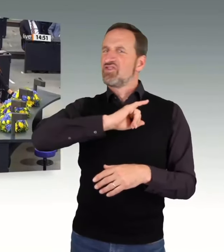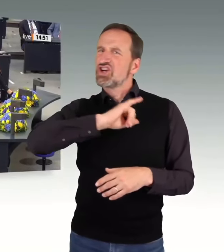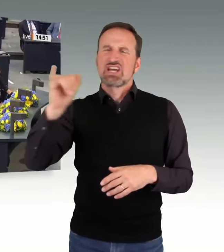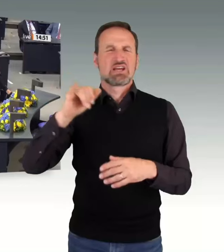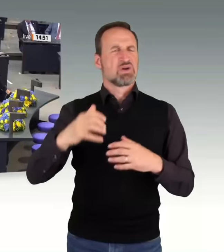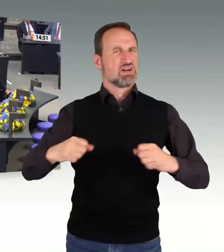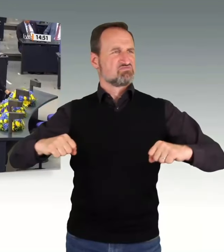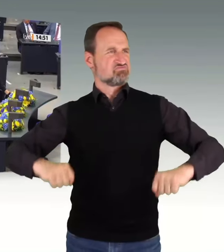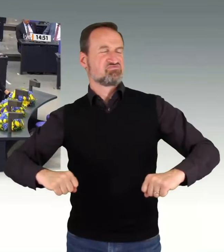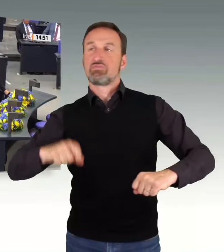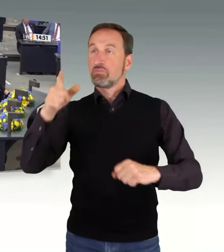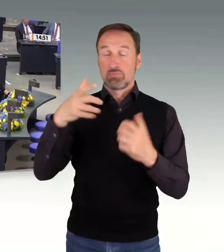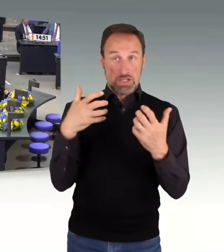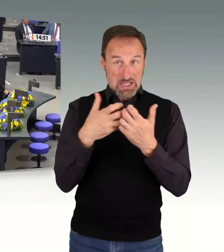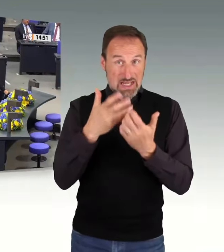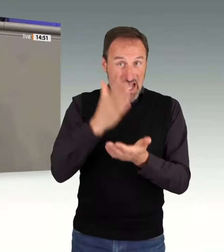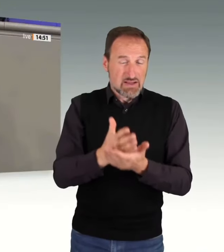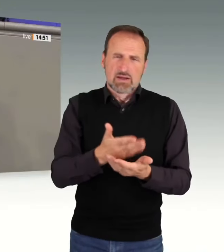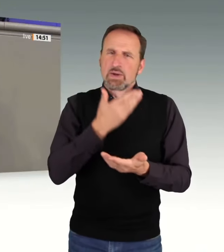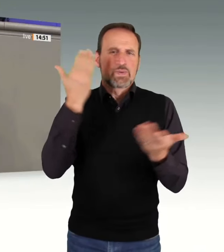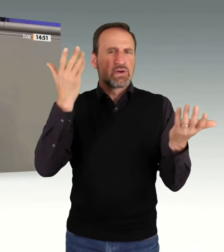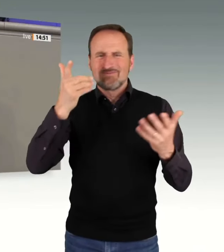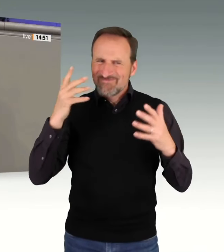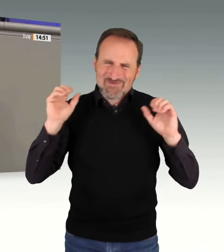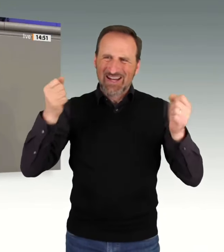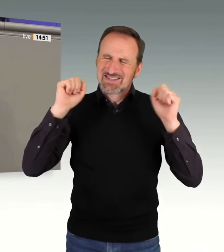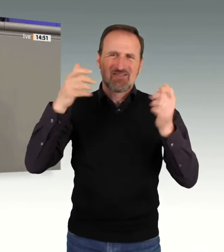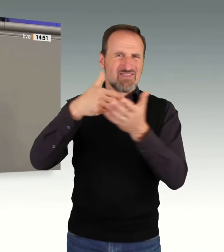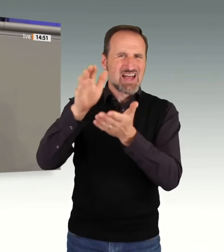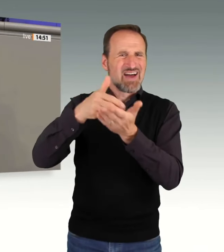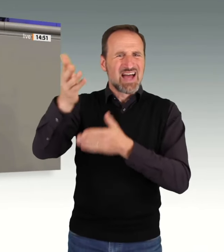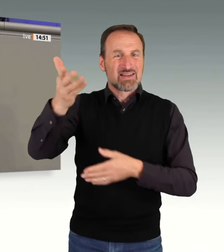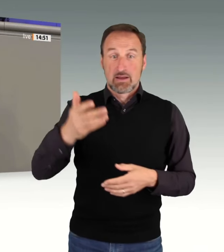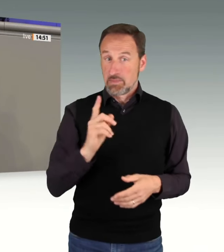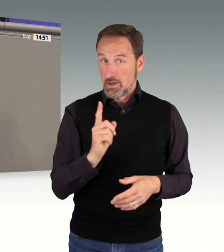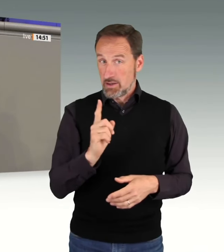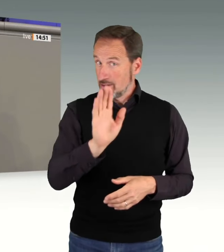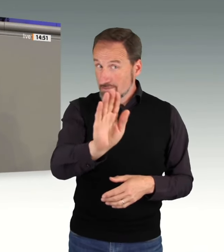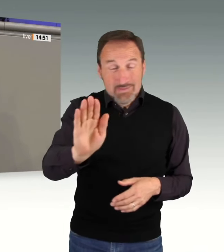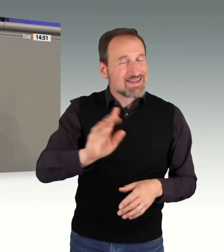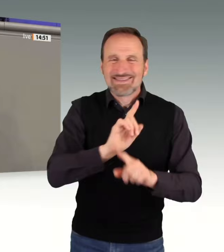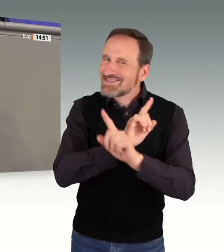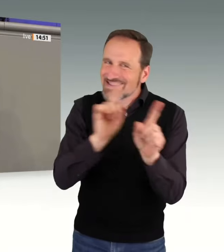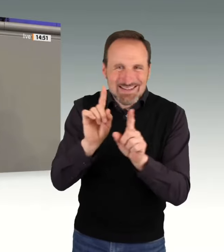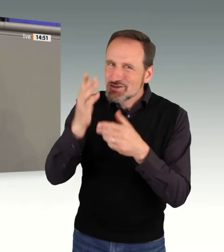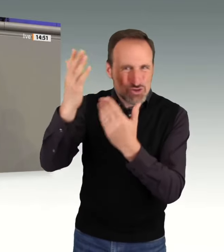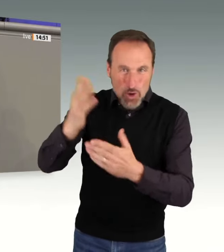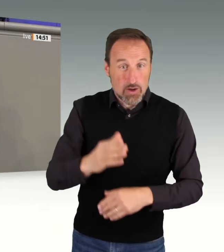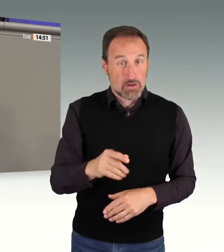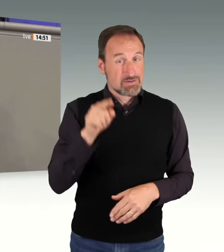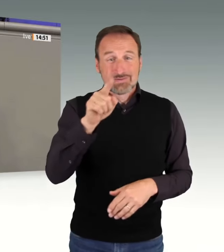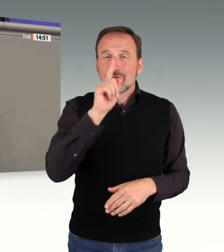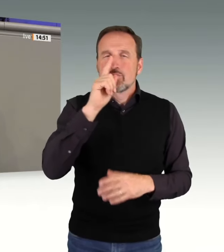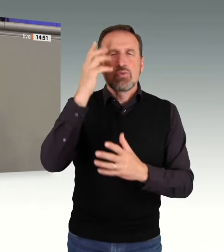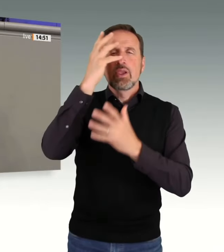Ukraine hält gegen groß angelegte Aggression bereits länger als 800 Tage,